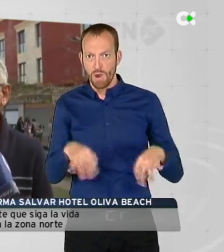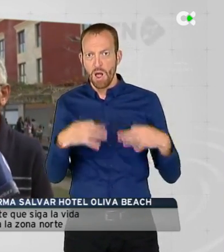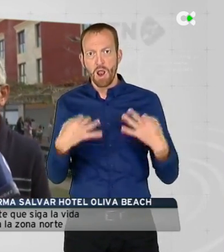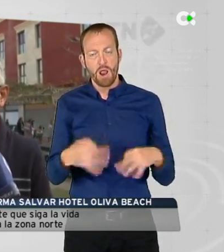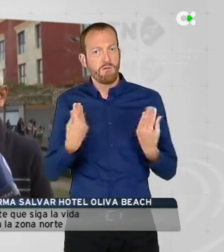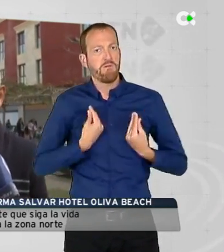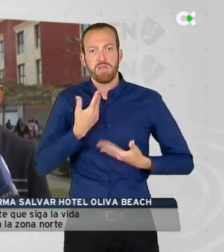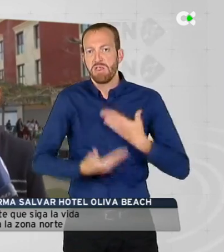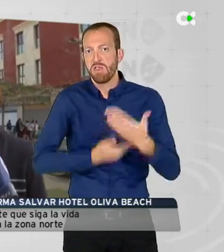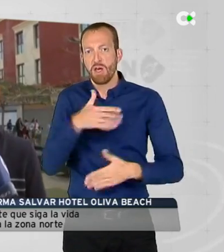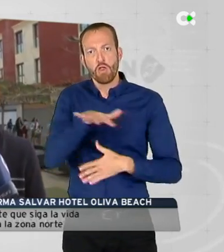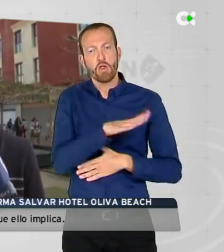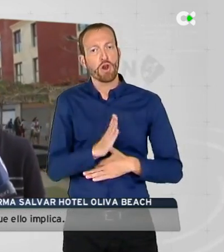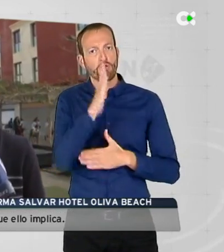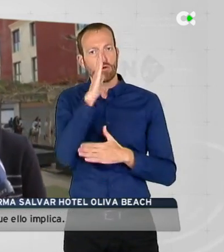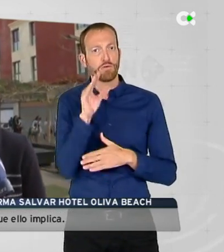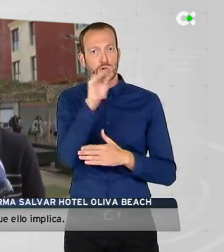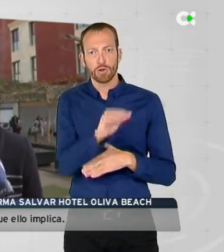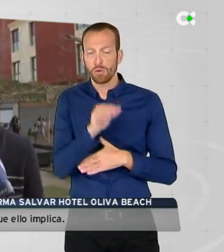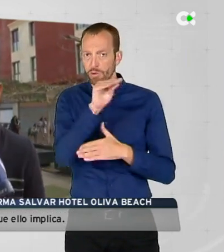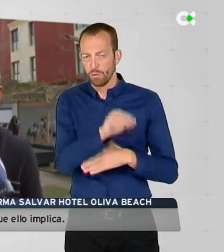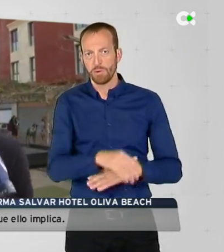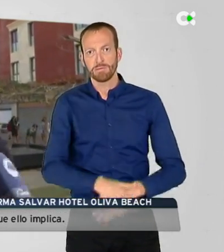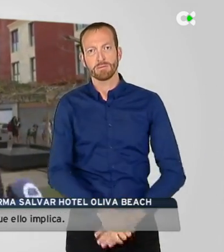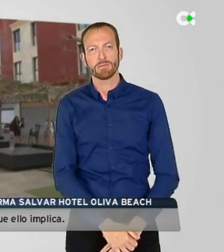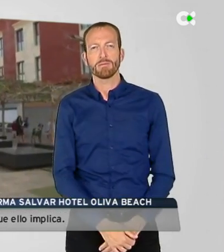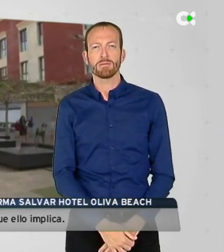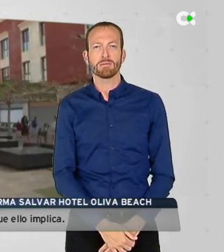vida que se lleva en la zona norte y con todo lo que ello implica.